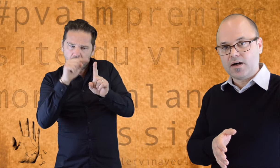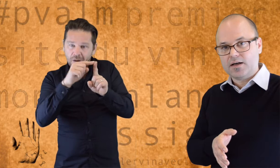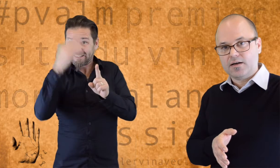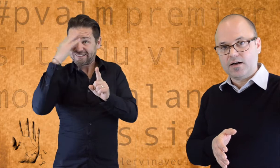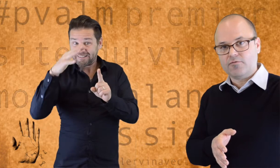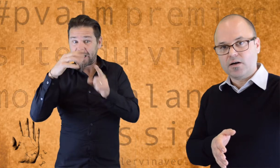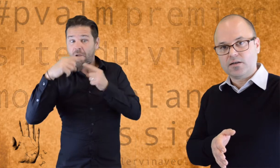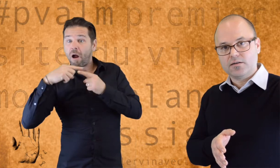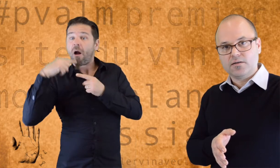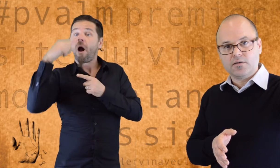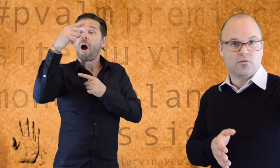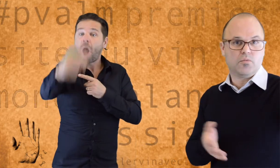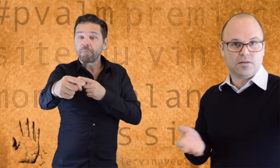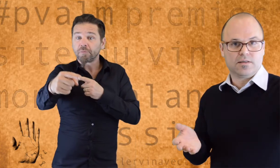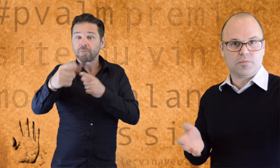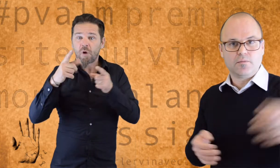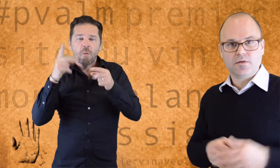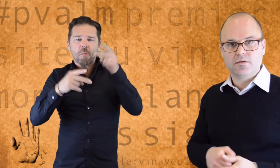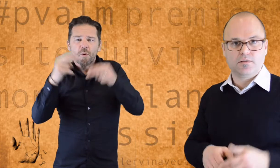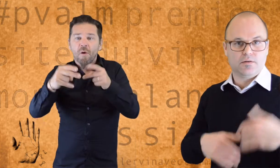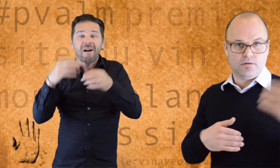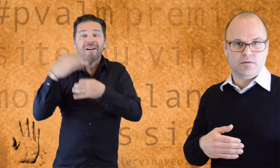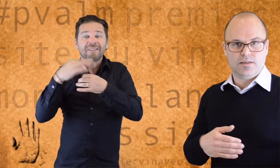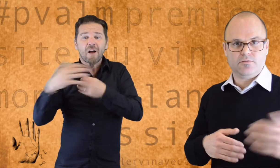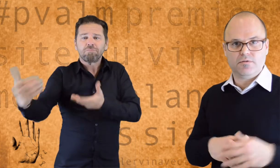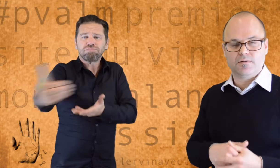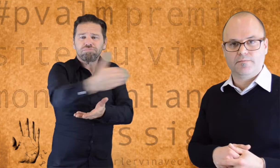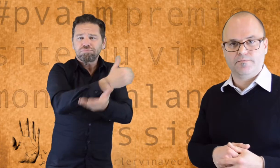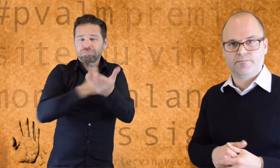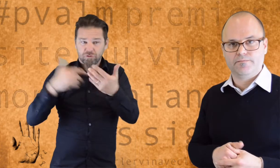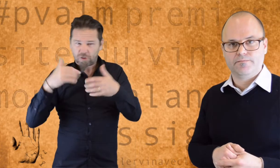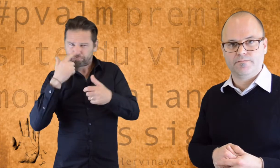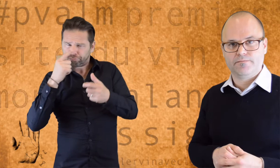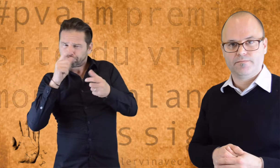qu'on va avoir au mois de septembre l'année suivante.